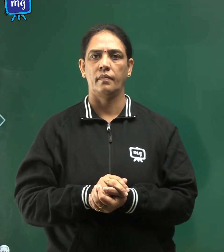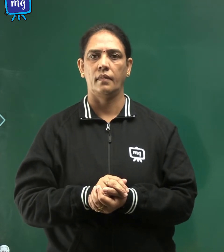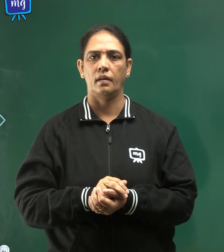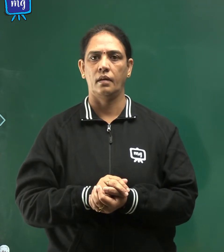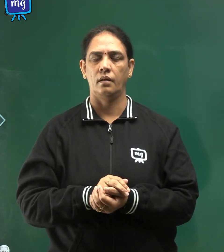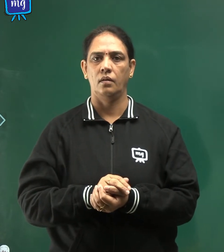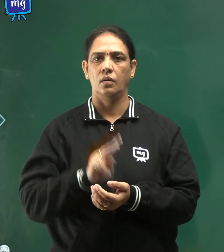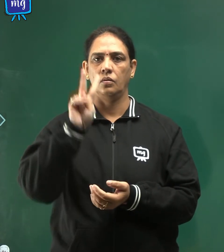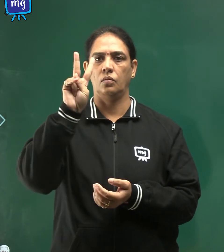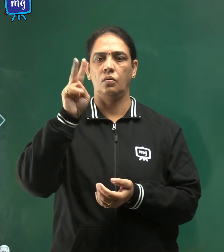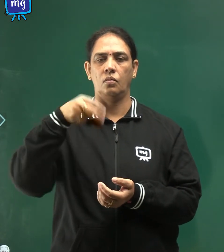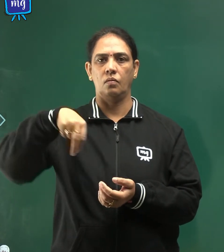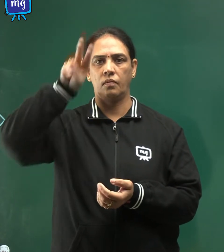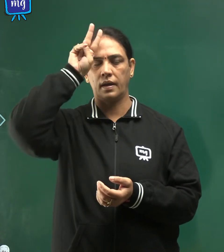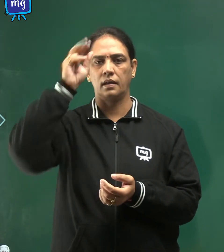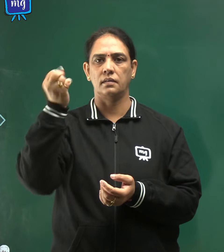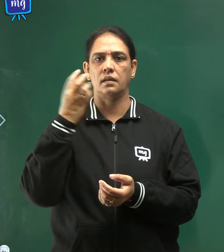दो वर्ग संख्याओं